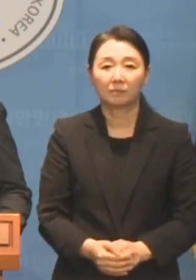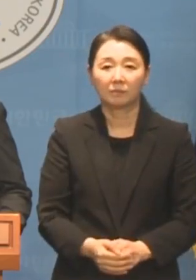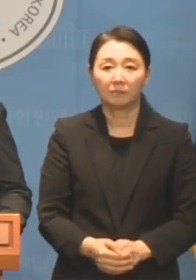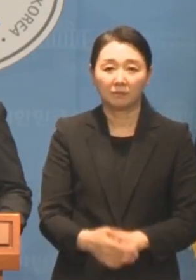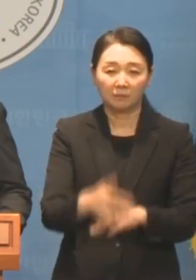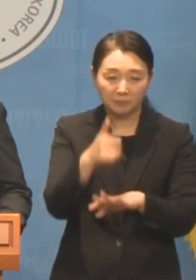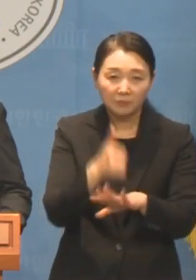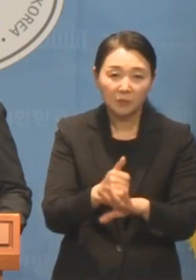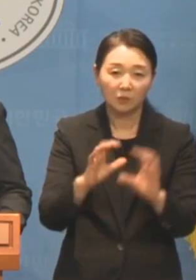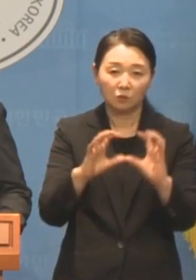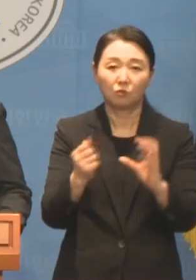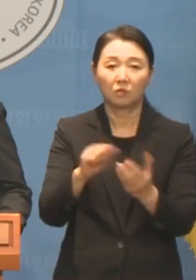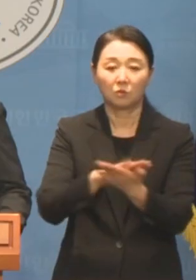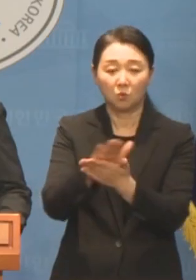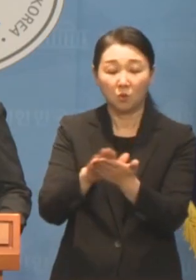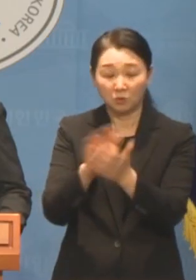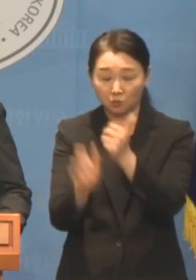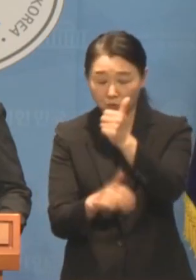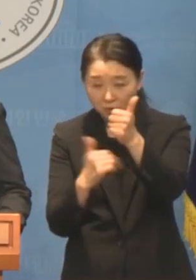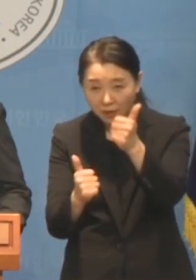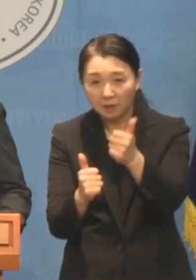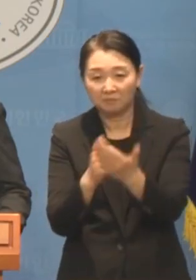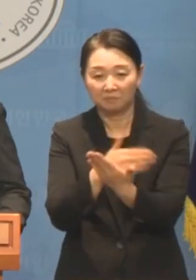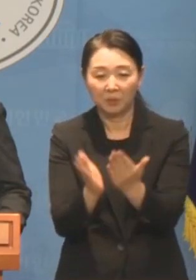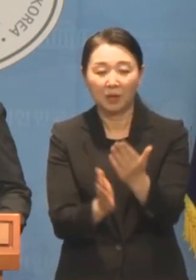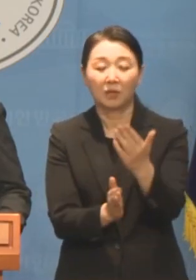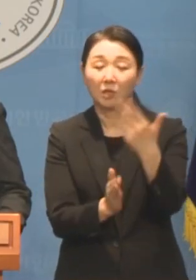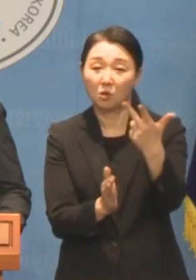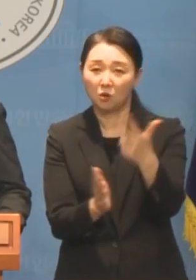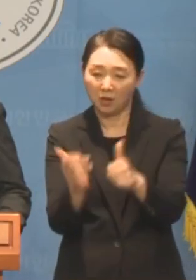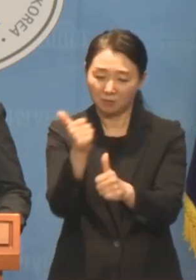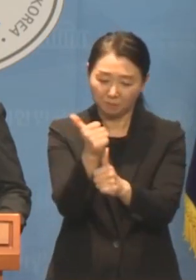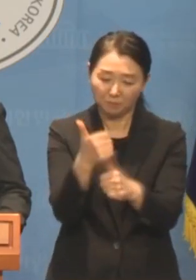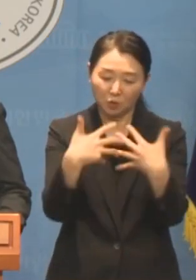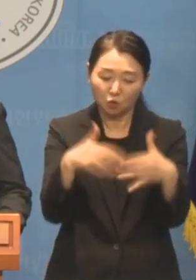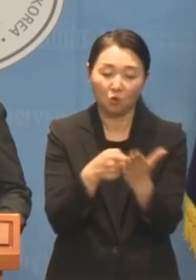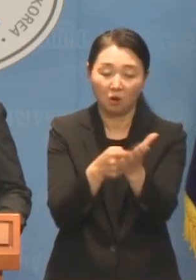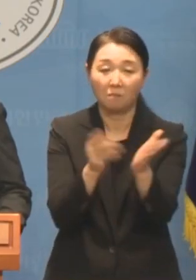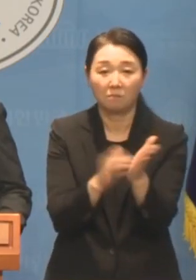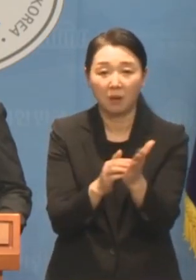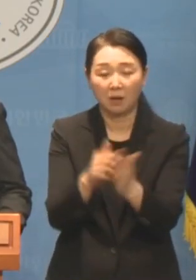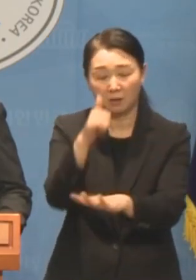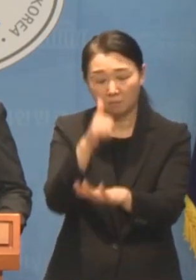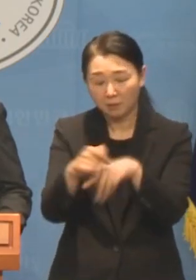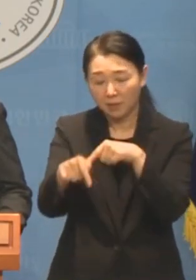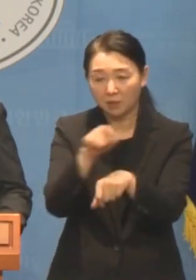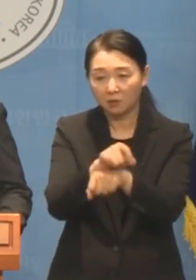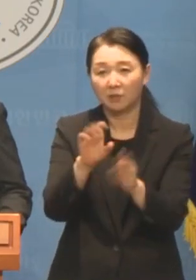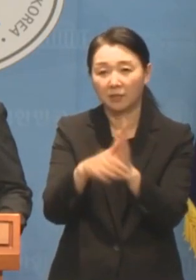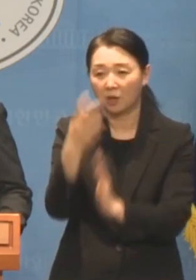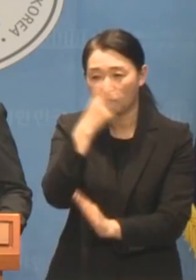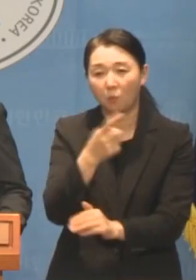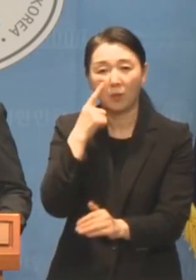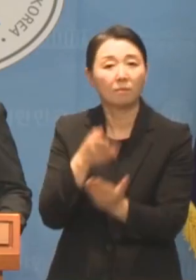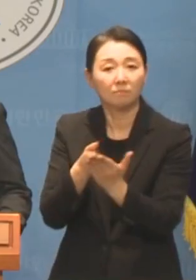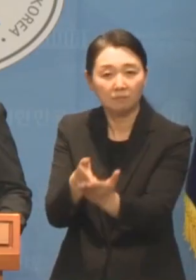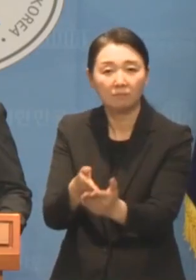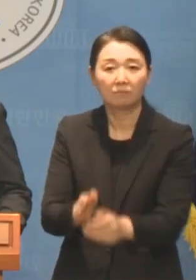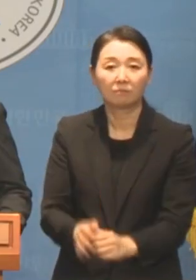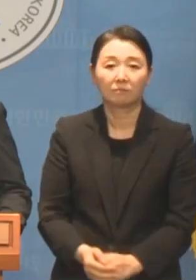그 결과 국립공원위원회는 7가지 부대 조건을 내걸고 후속 행정 절차에서 이를 검토하라고 하였습니다.